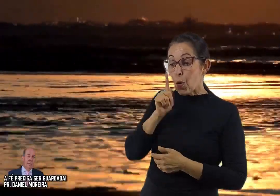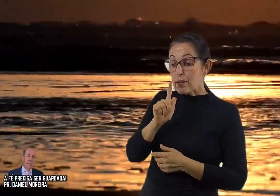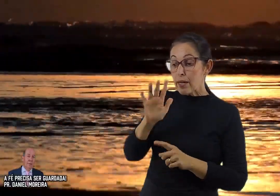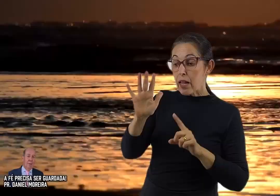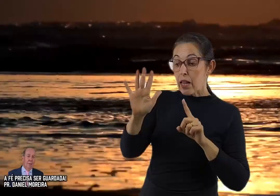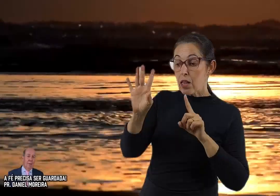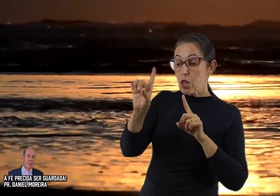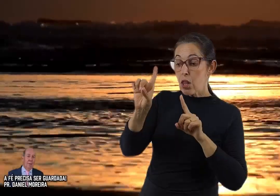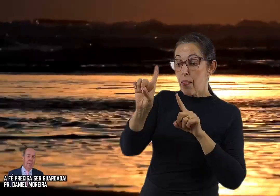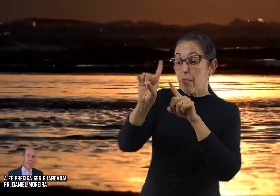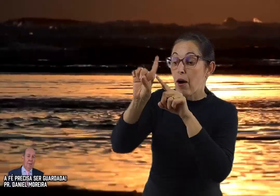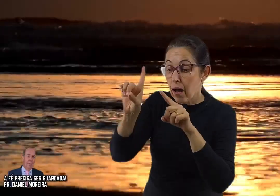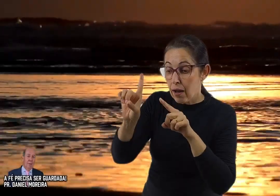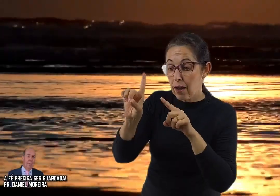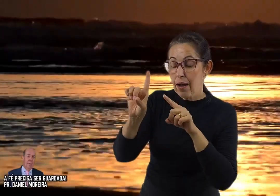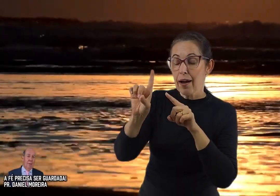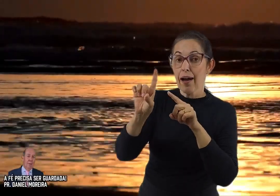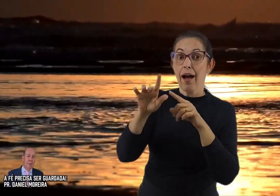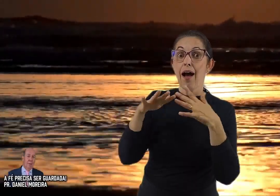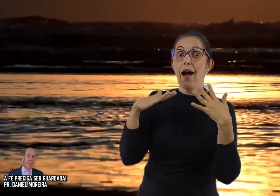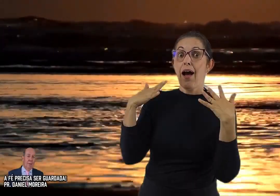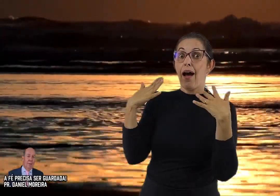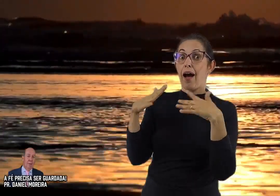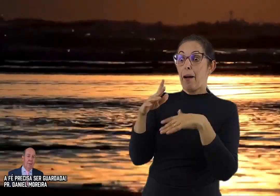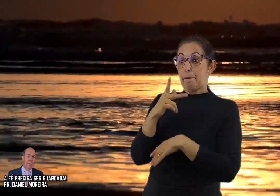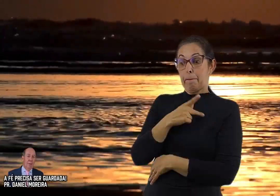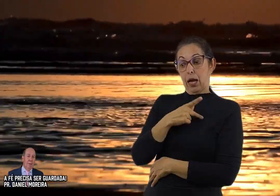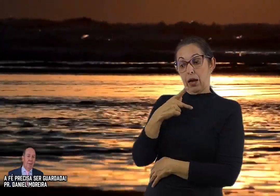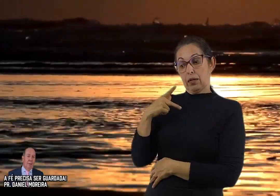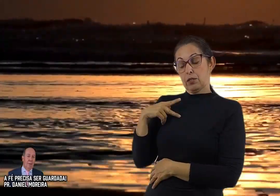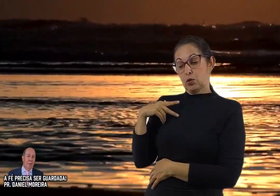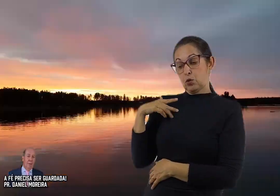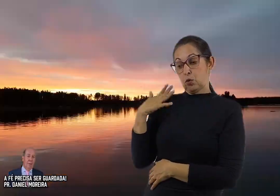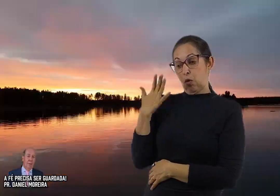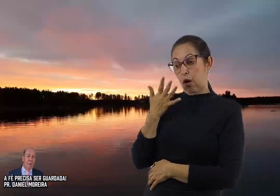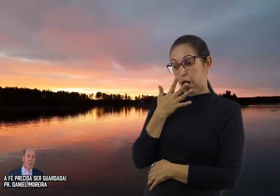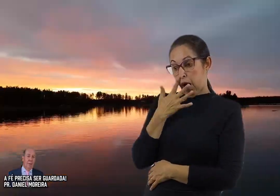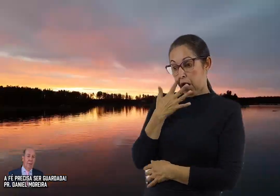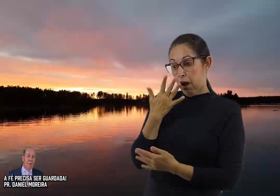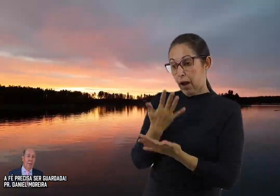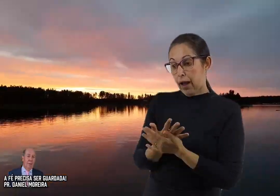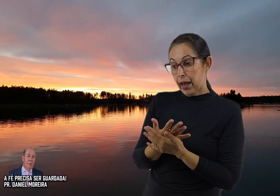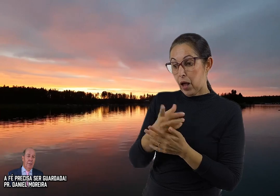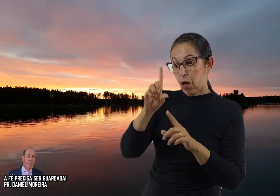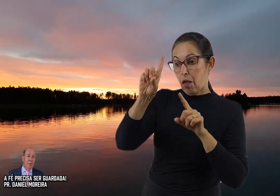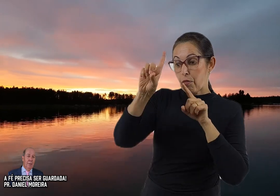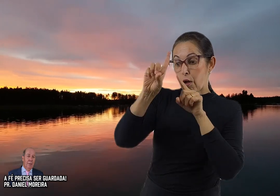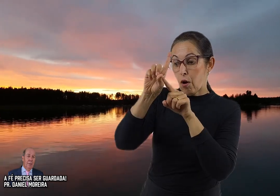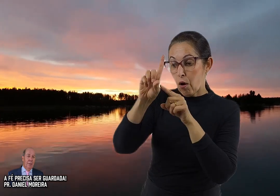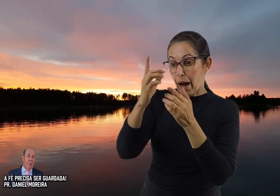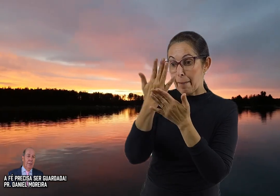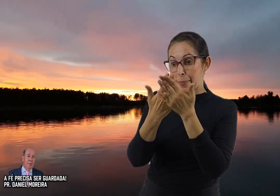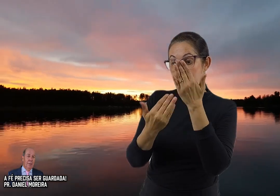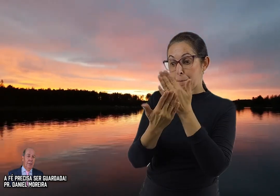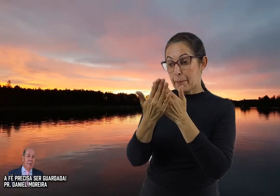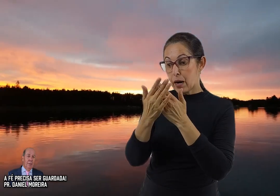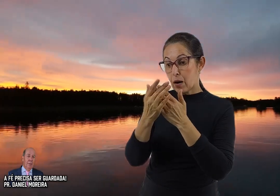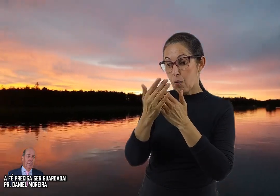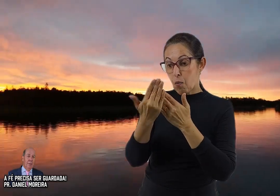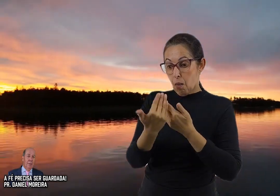nela. Ah, pastor, no sonho, quando eu toquei nela, minha mão